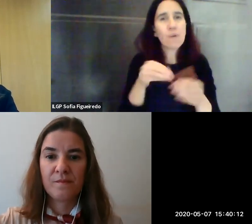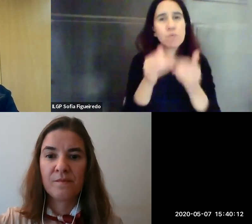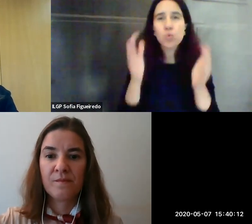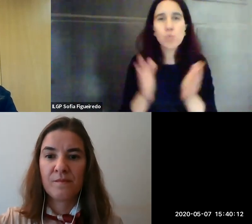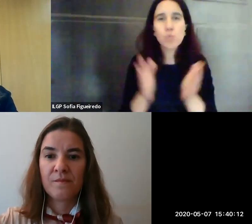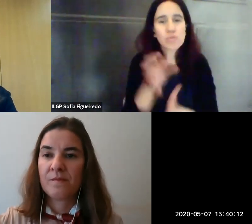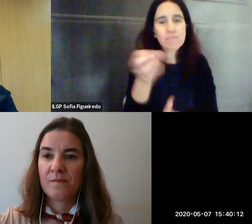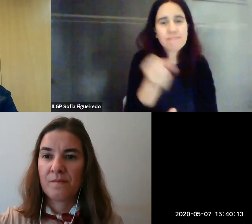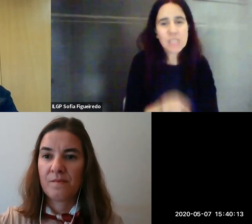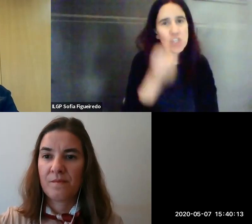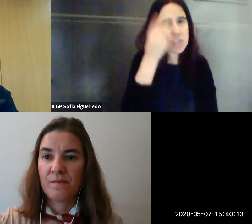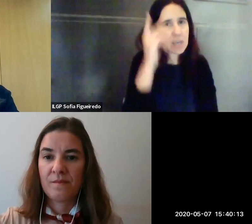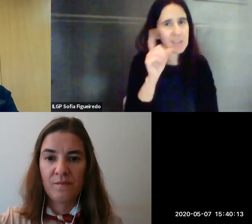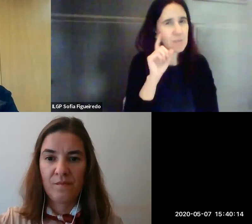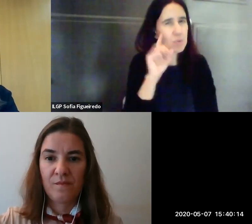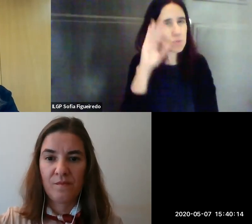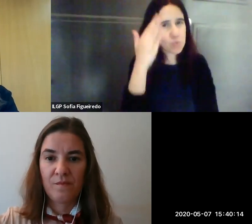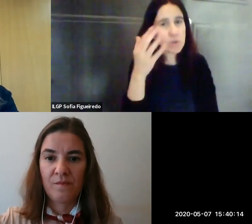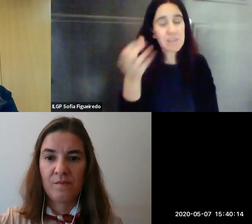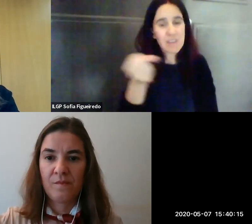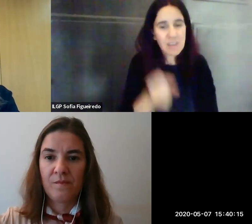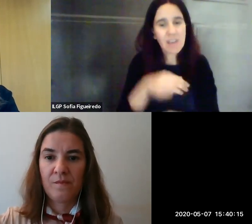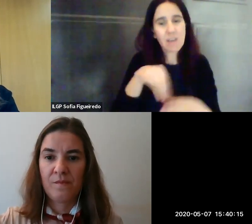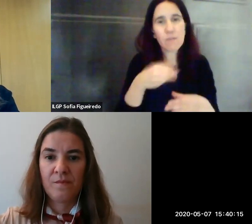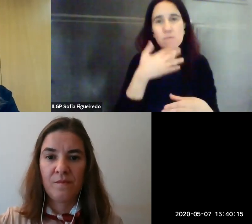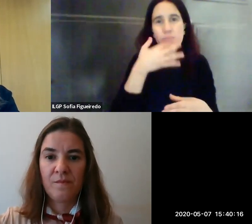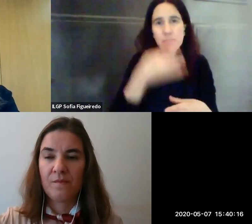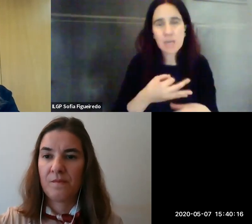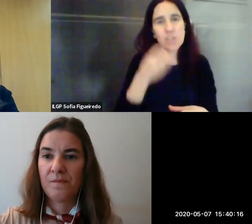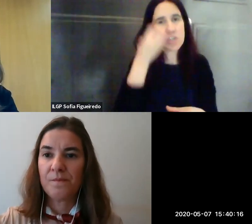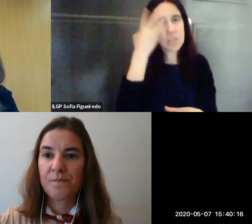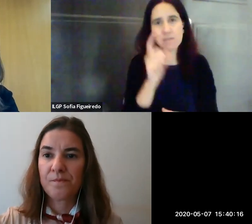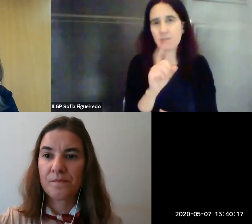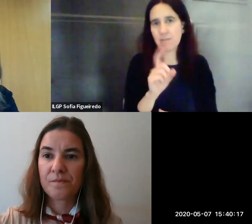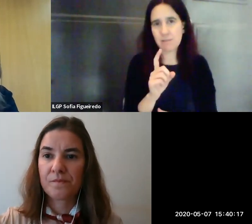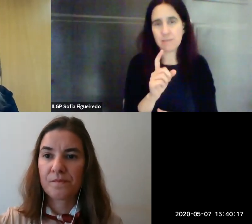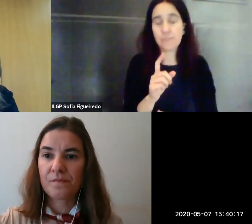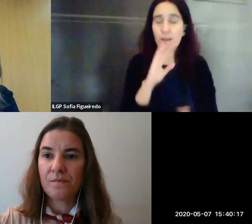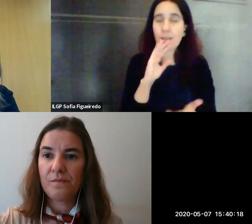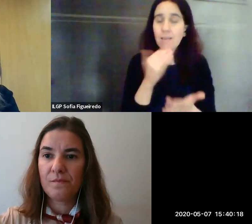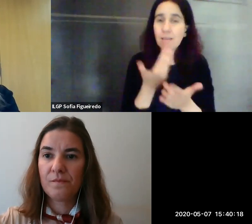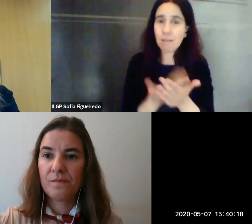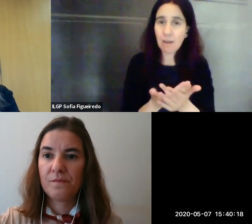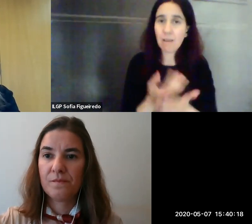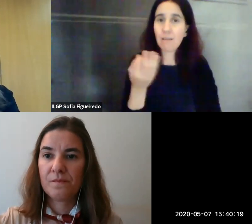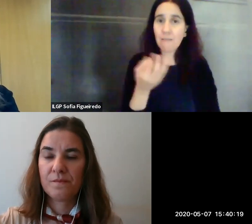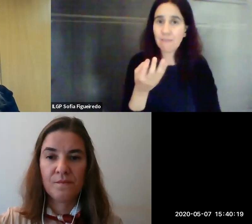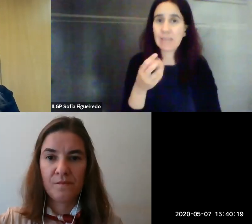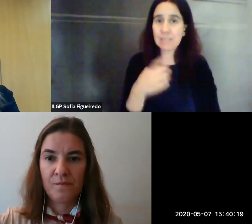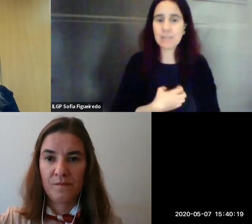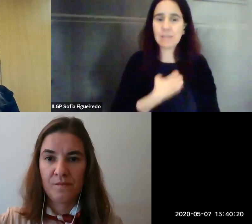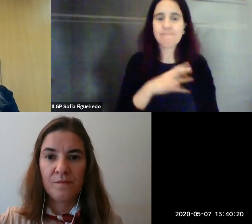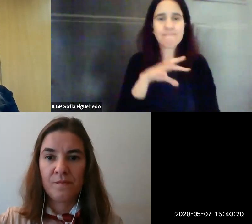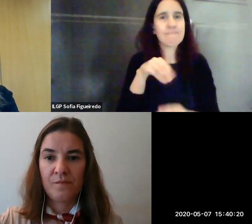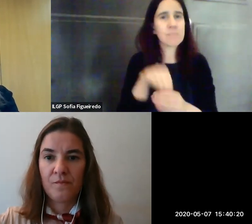relevante, é não esquecer de envolver toda a gente, faz com que consigamos esse sentido de